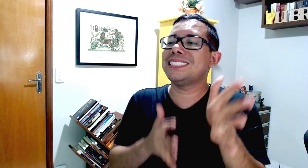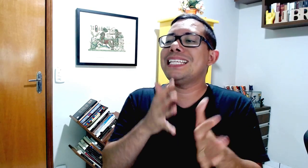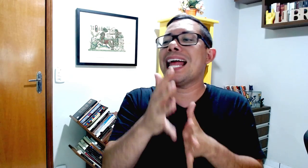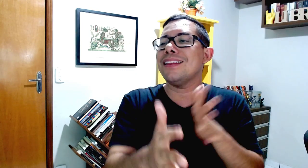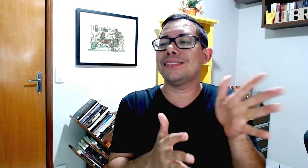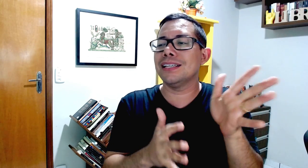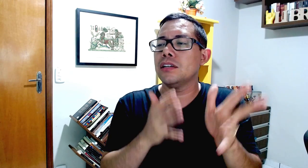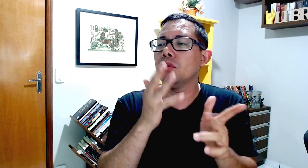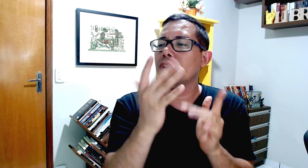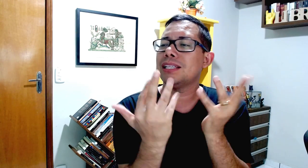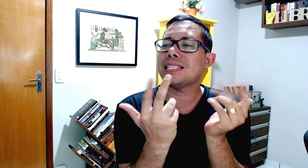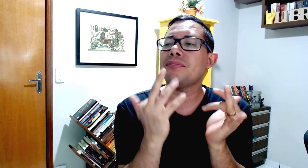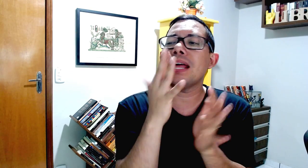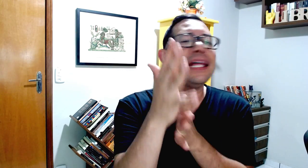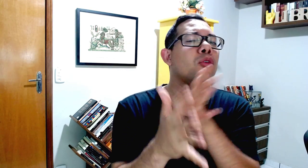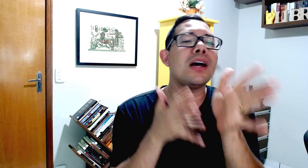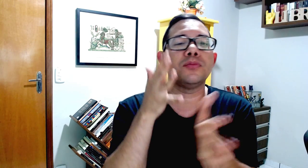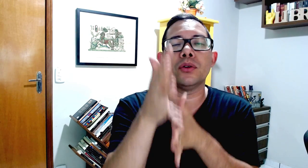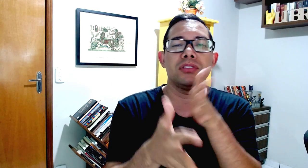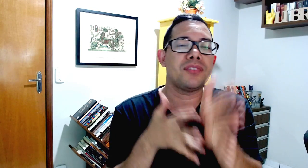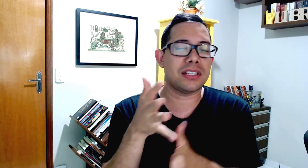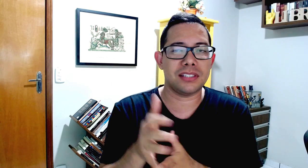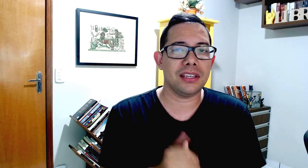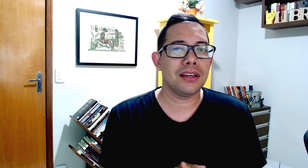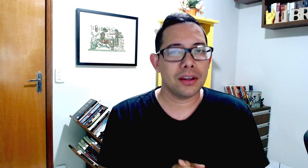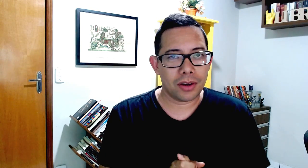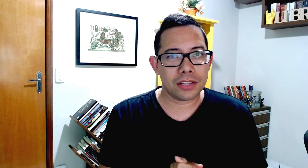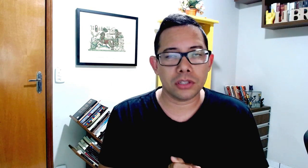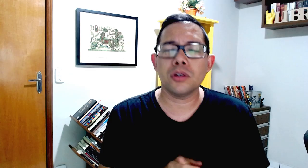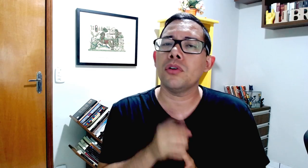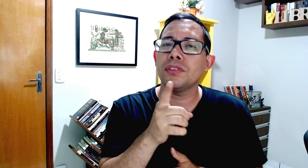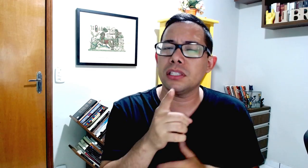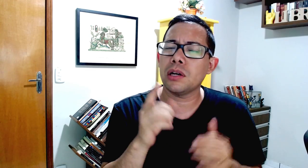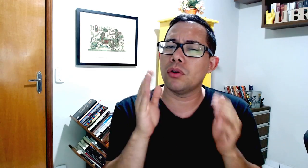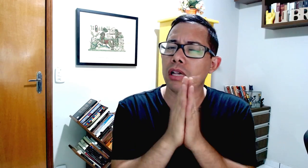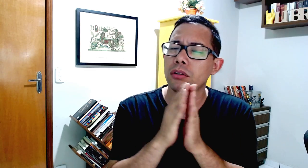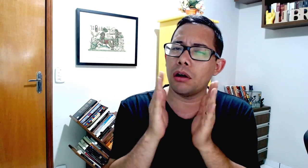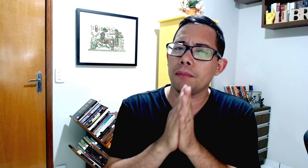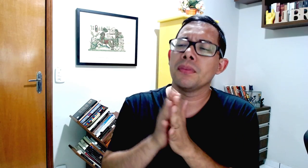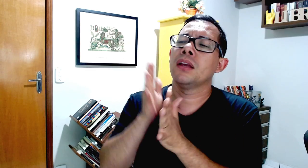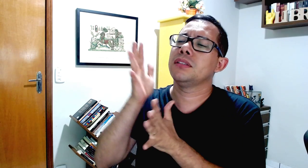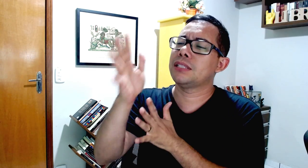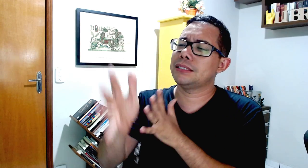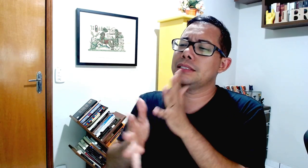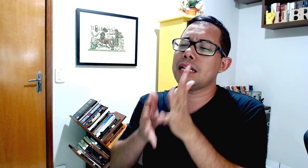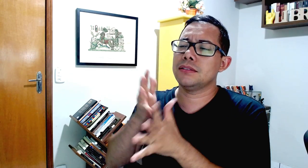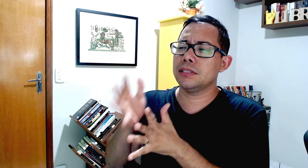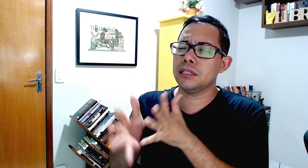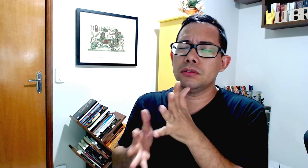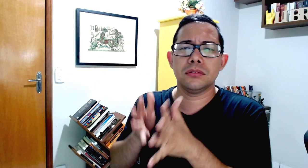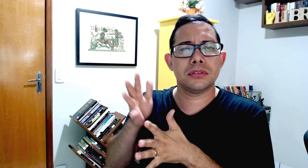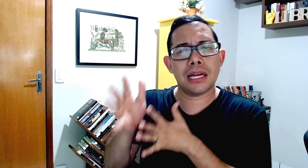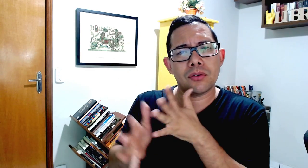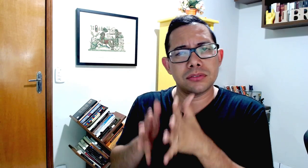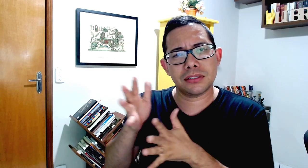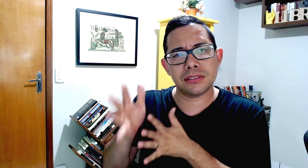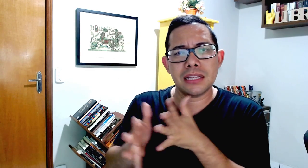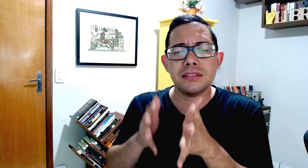ele vocês finalizando você tá falando com as mãos e pés assim olha só então quando você tá orando ó tá sinalizando a contar